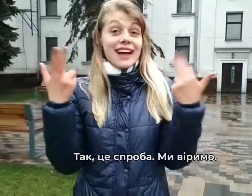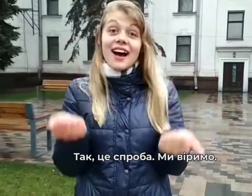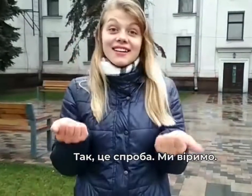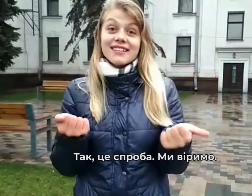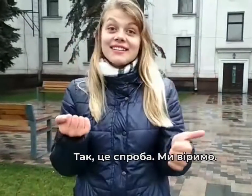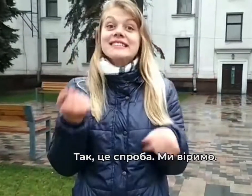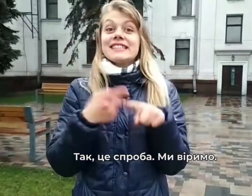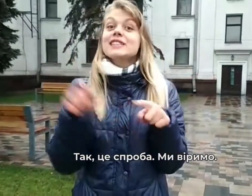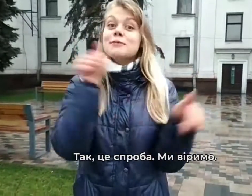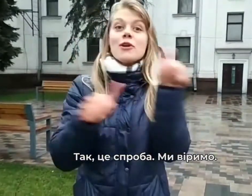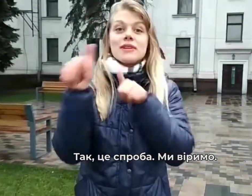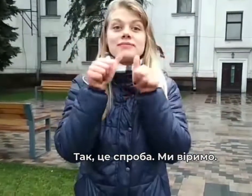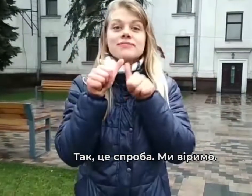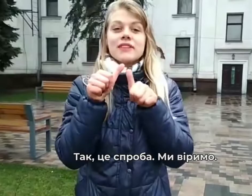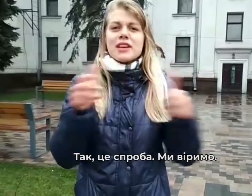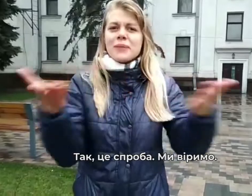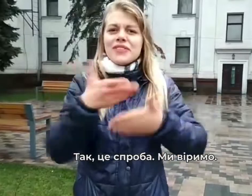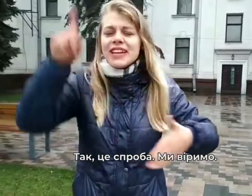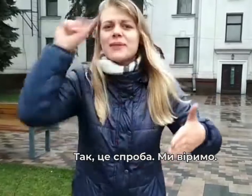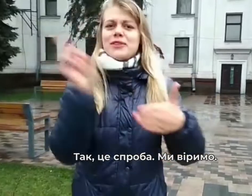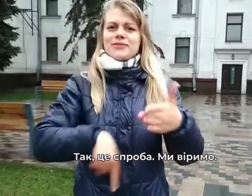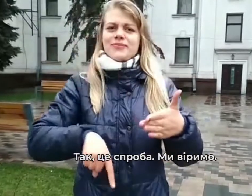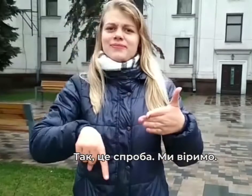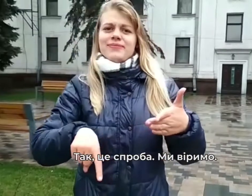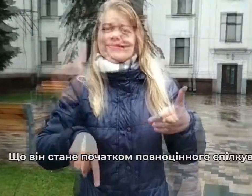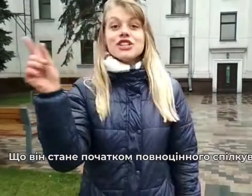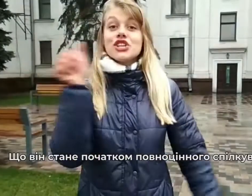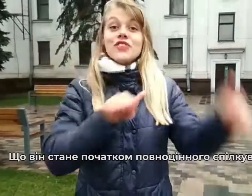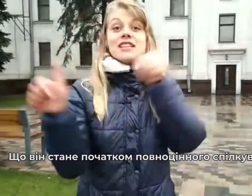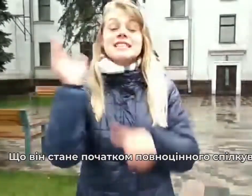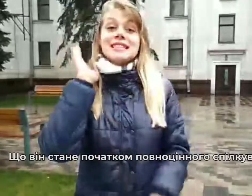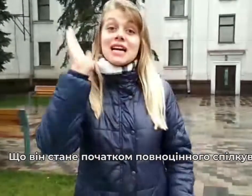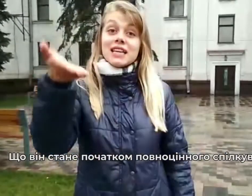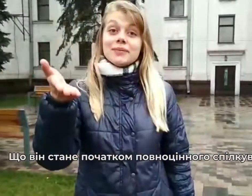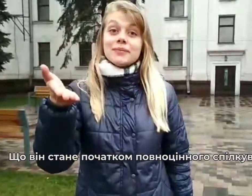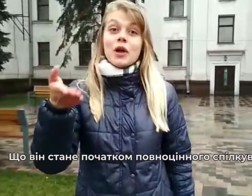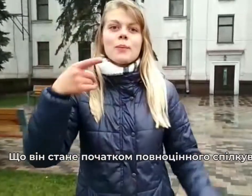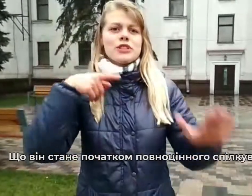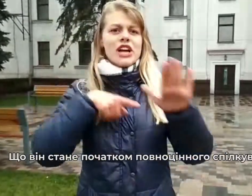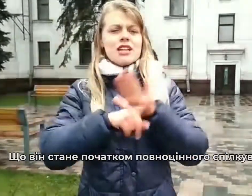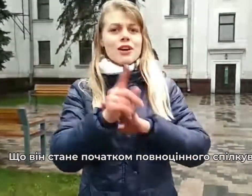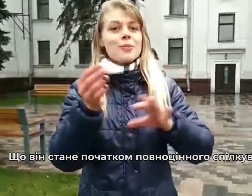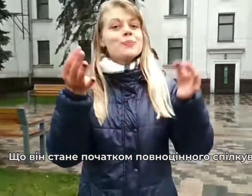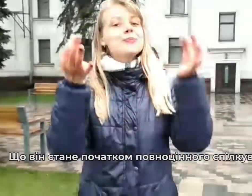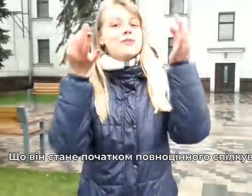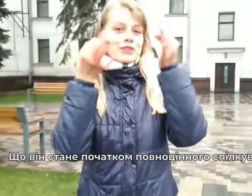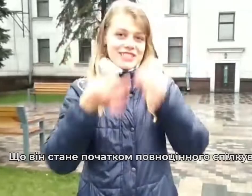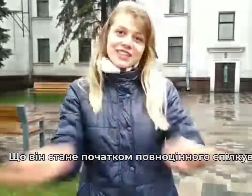Так, це спроба. Ми віримо, що він стане початком